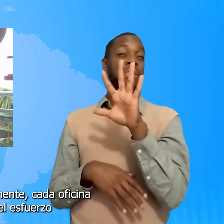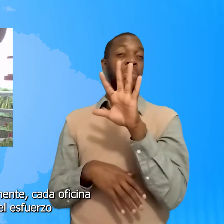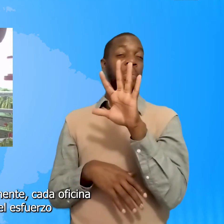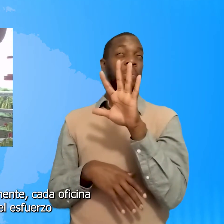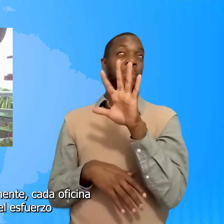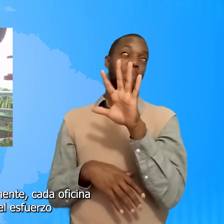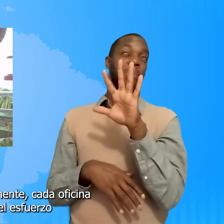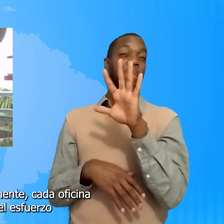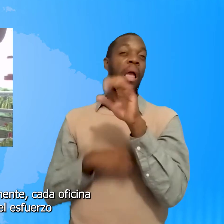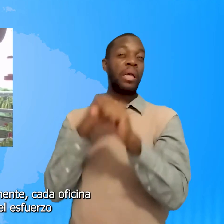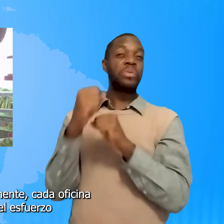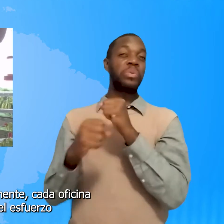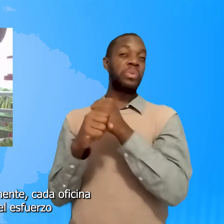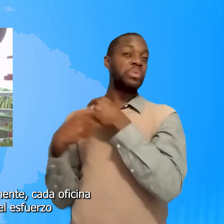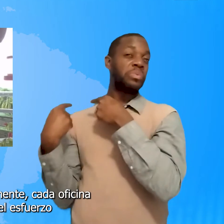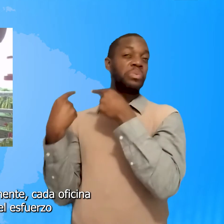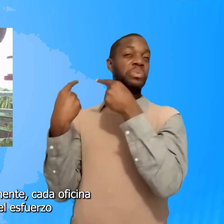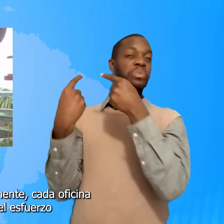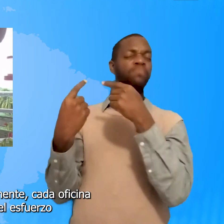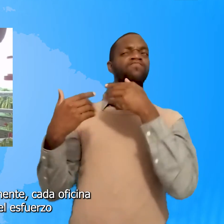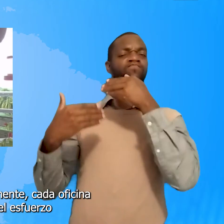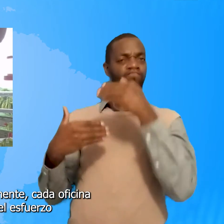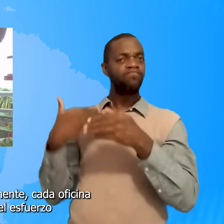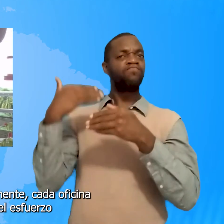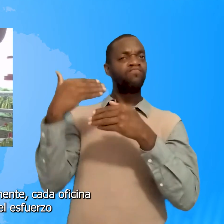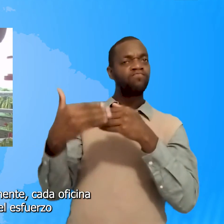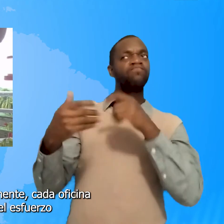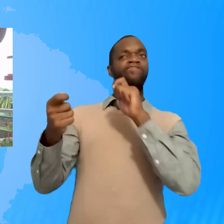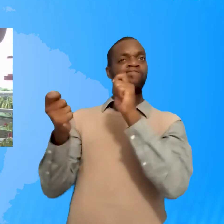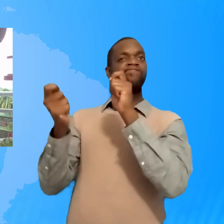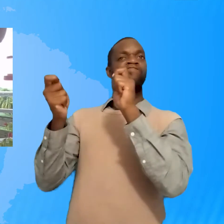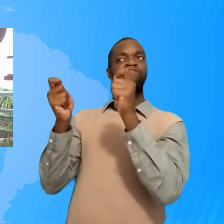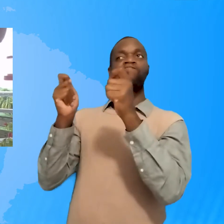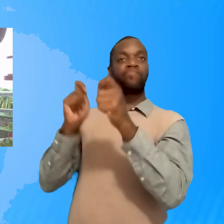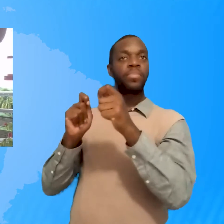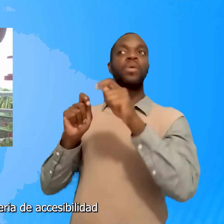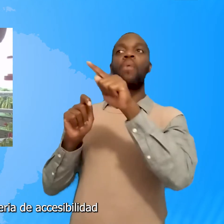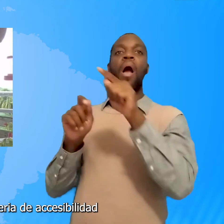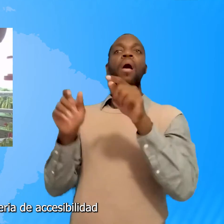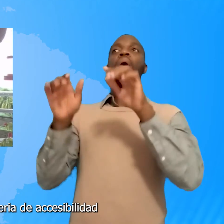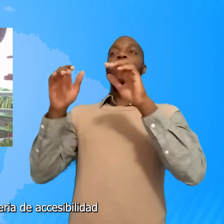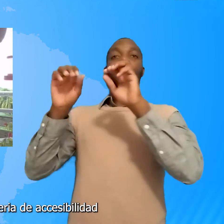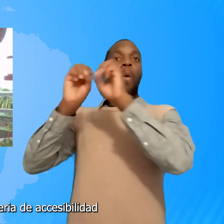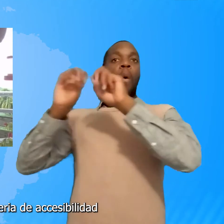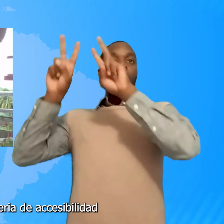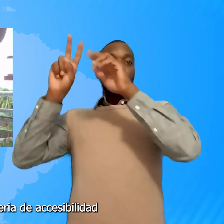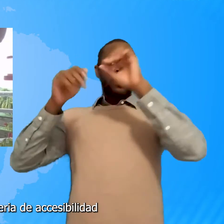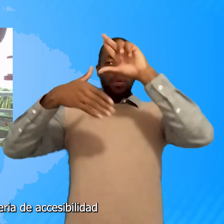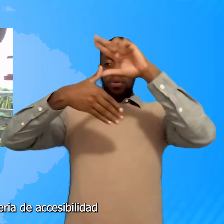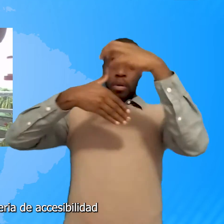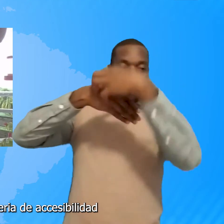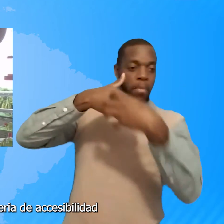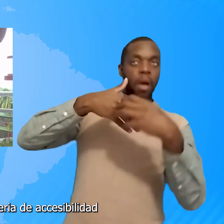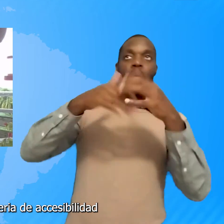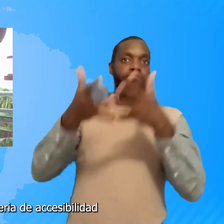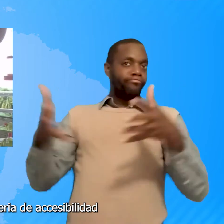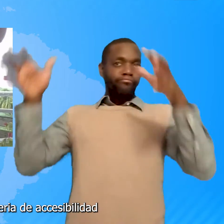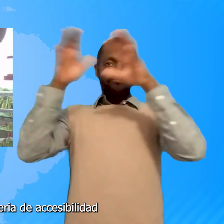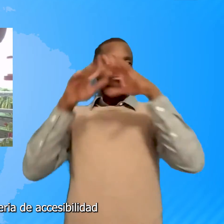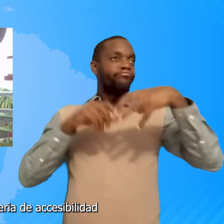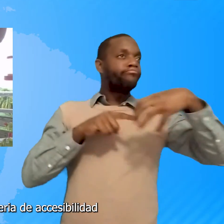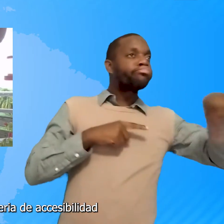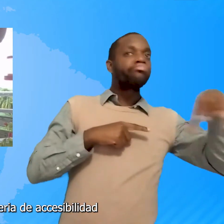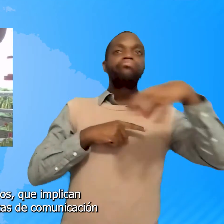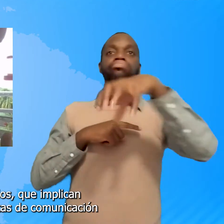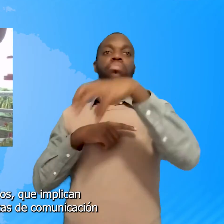5 años, muy sistemáticamente cada oficina ha hecho el esfuerzo de inversión en materia